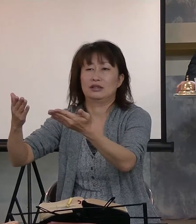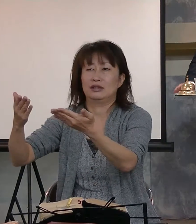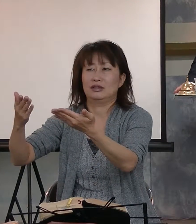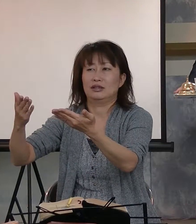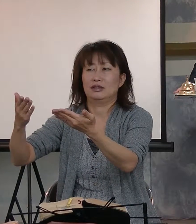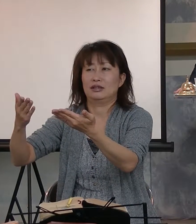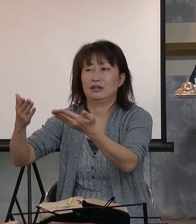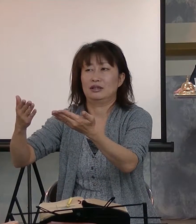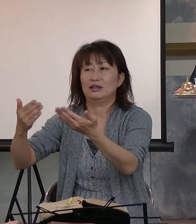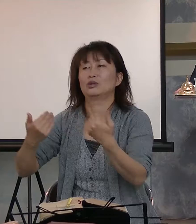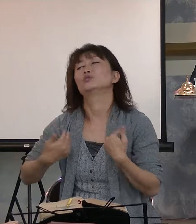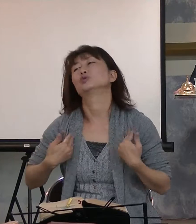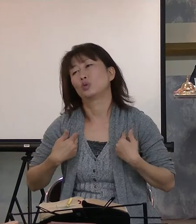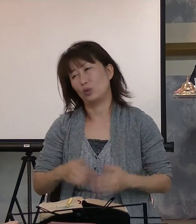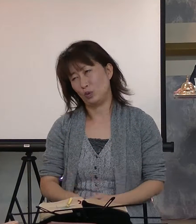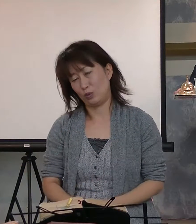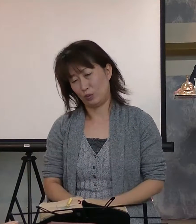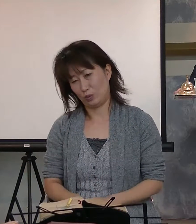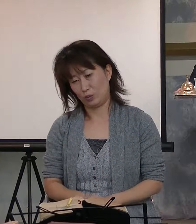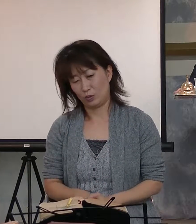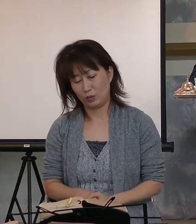ダメなんです。